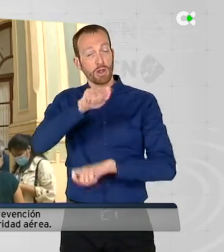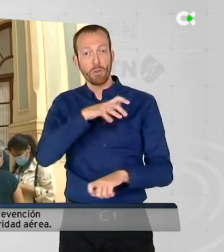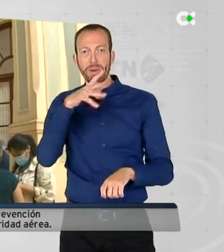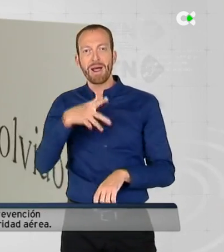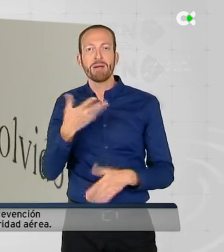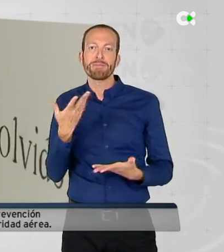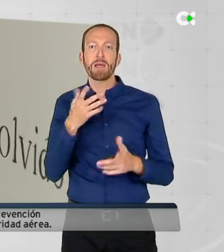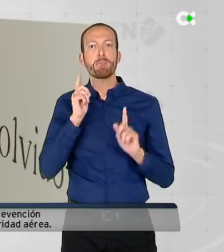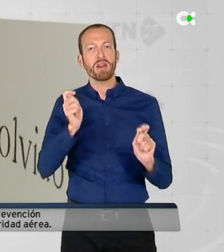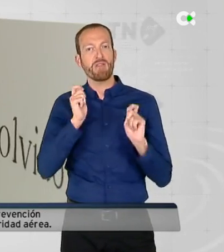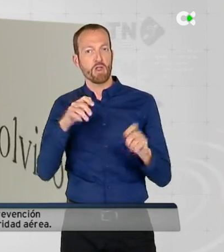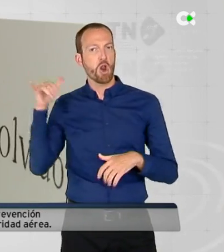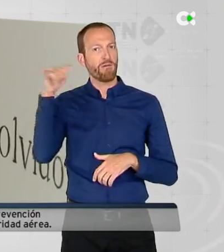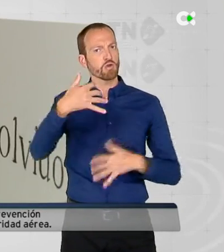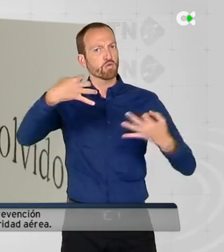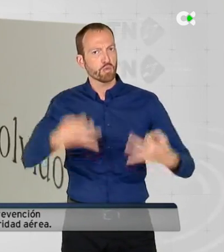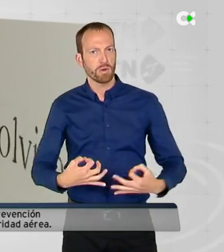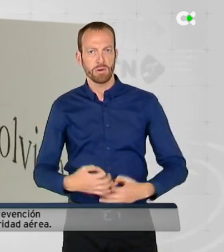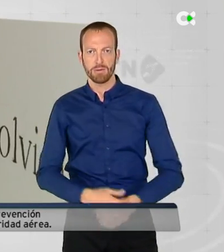la prevención en la seguridad aérea.